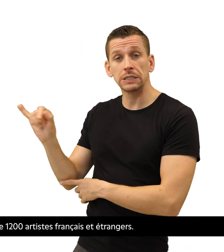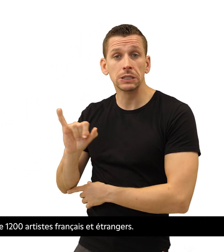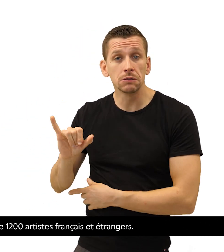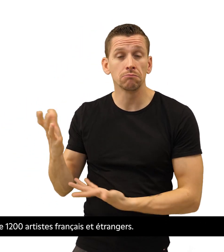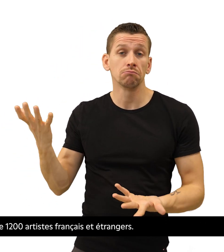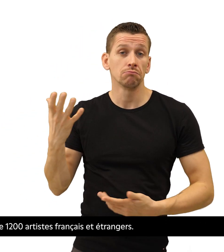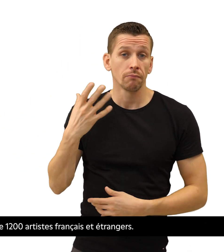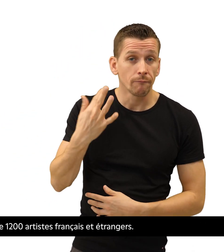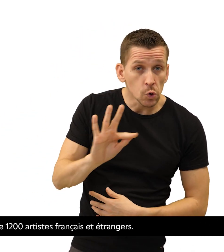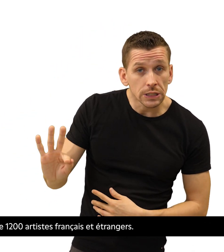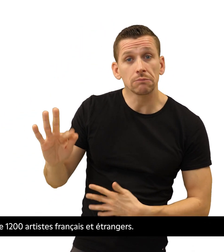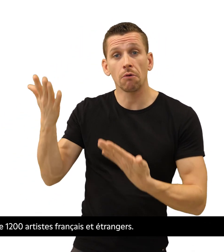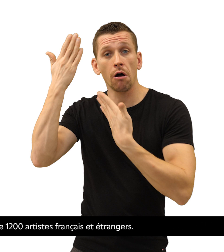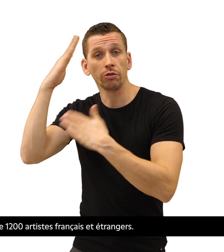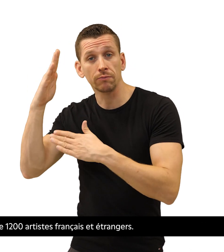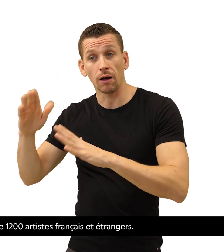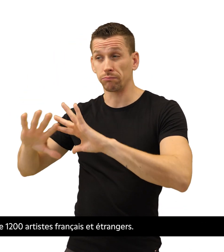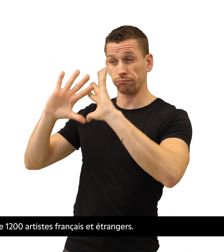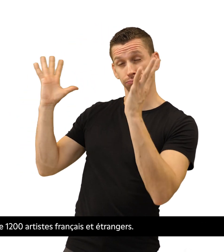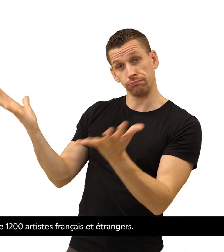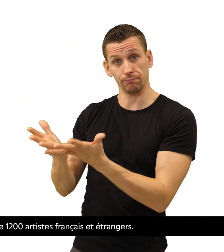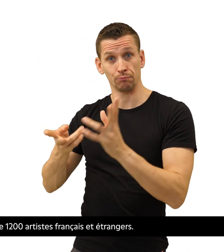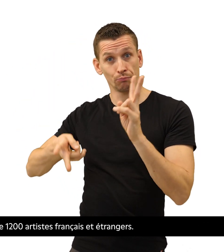créées par plus de 1200 artistes français et étrangers.